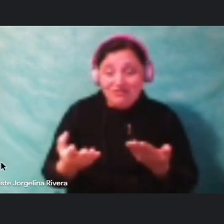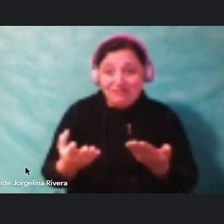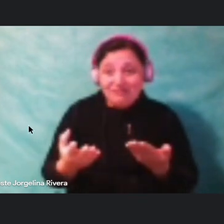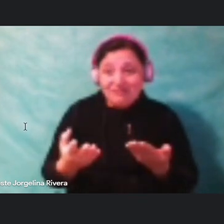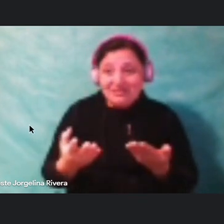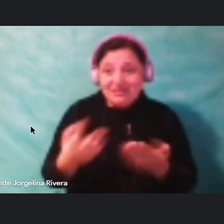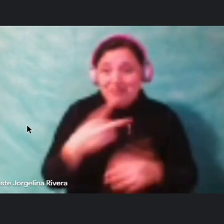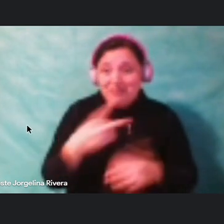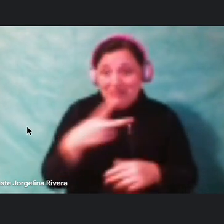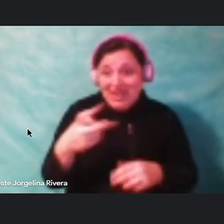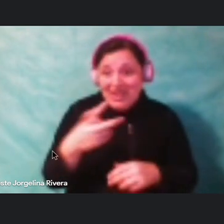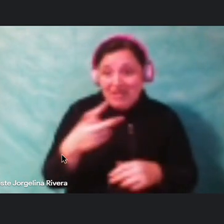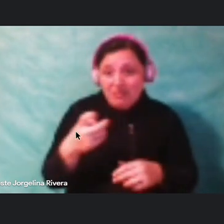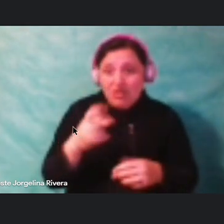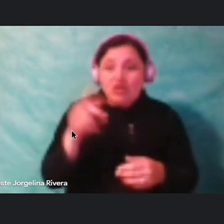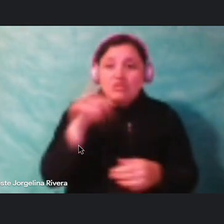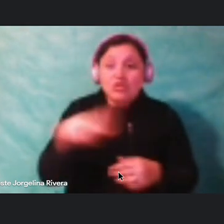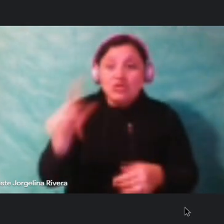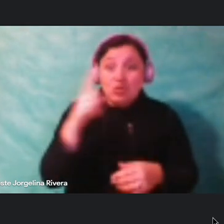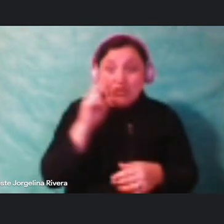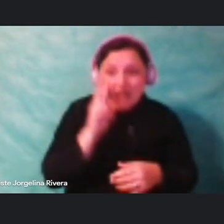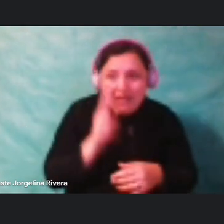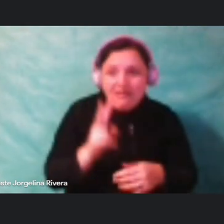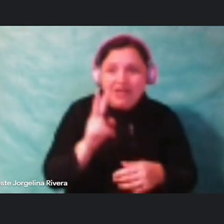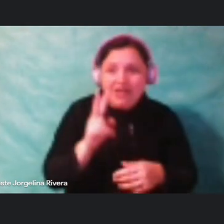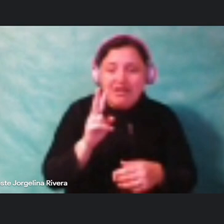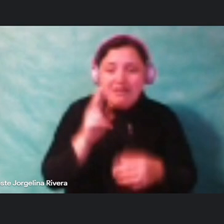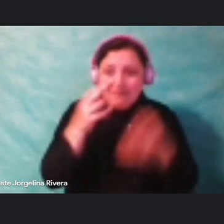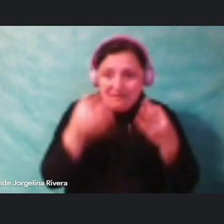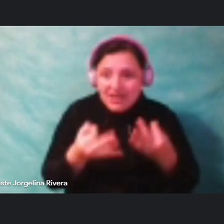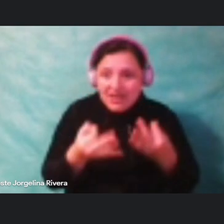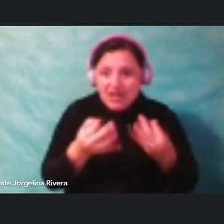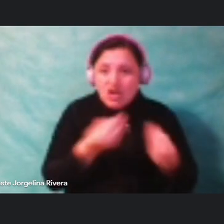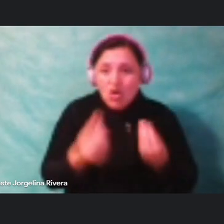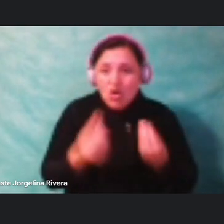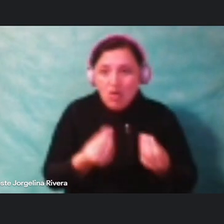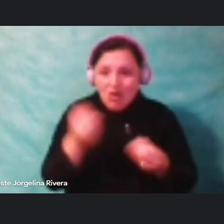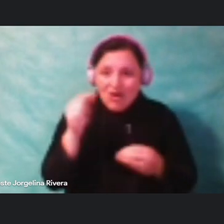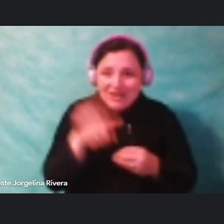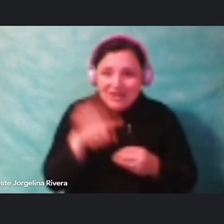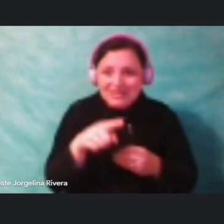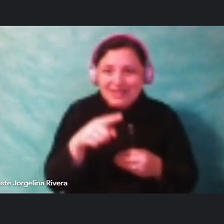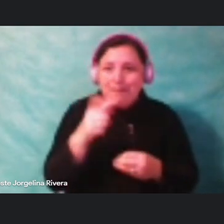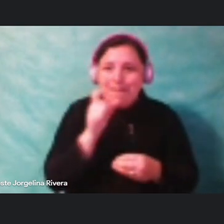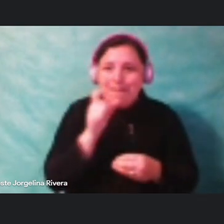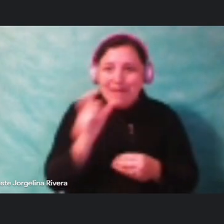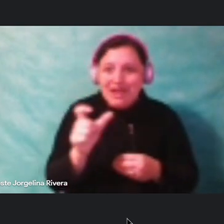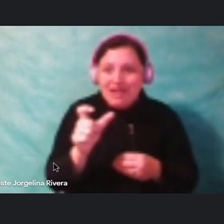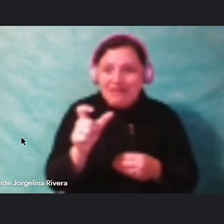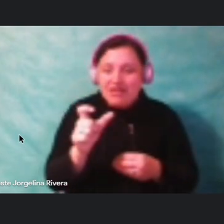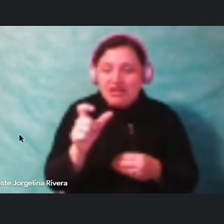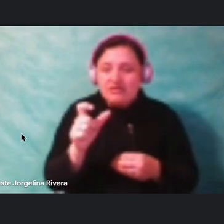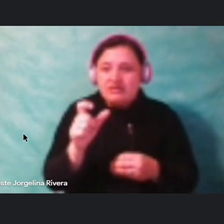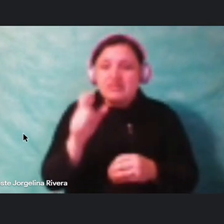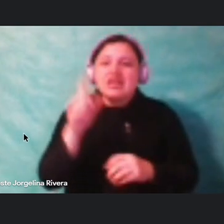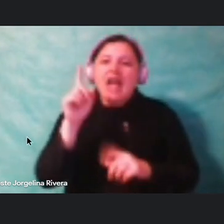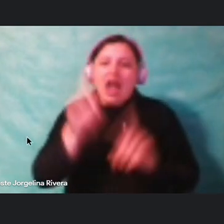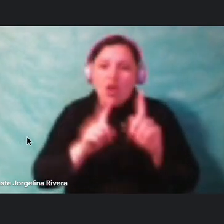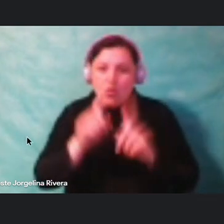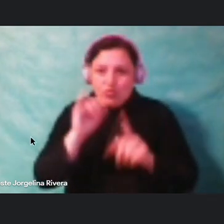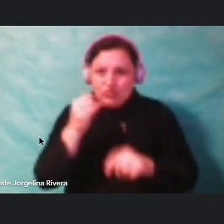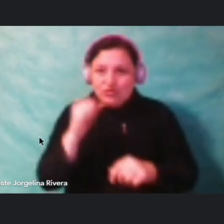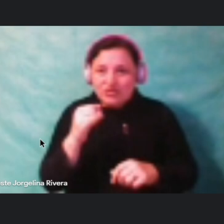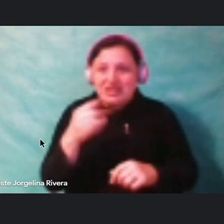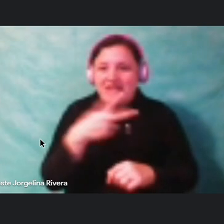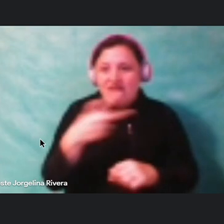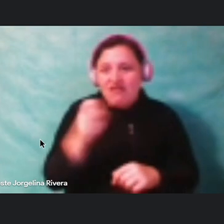de palabras que hay que fijarse cómo funcionan, ¿sí? Son verbos. Solamente verbos o sustantivos podrían claro, ser. Claro, verbos